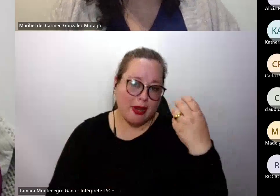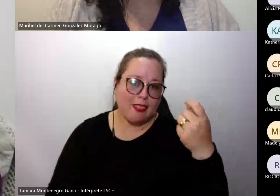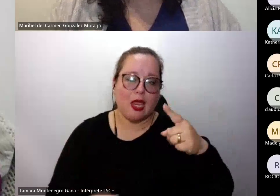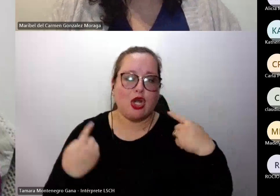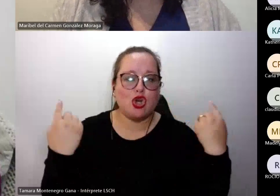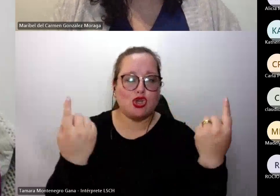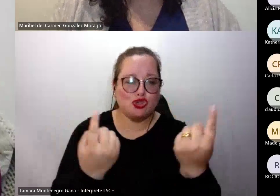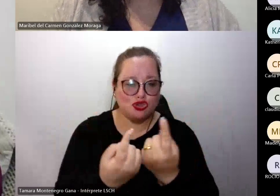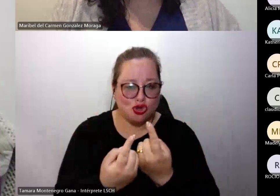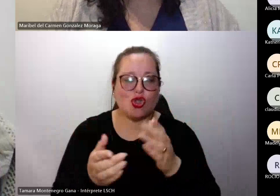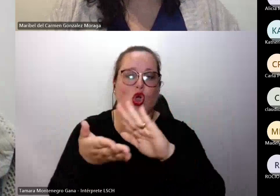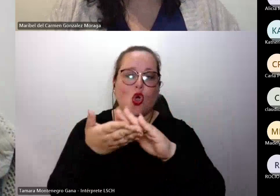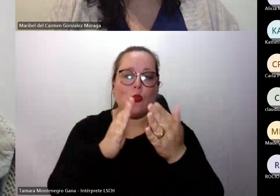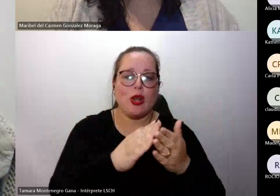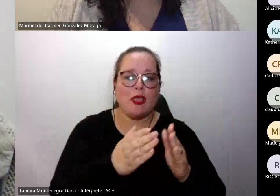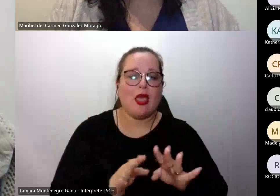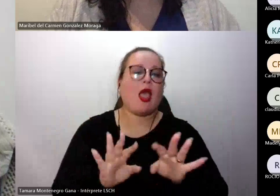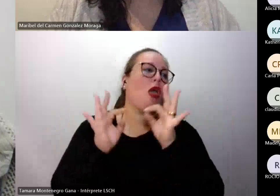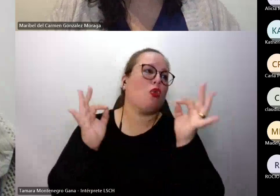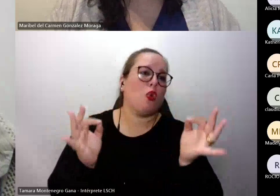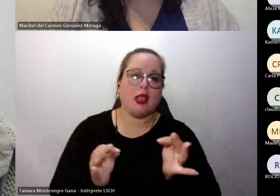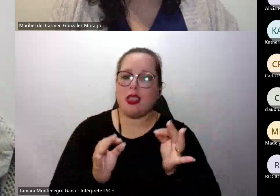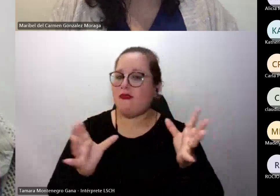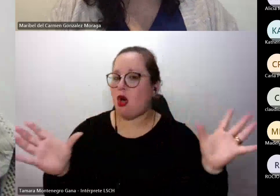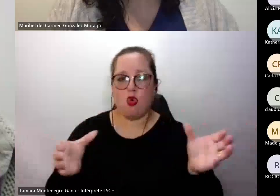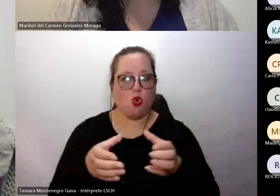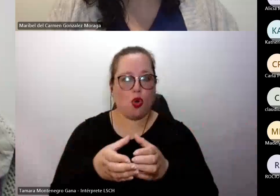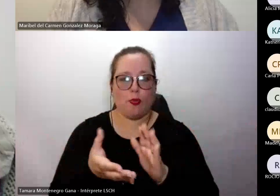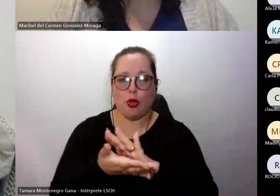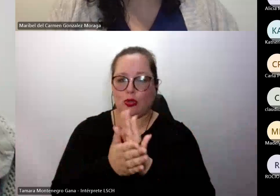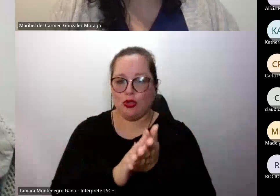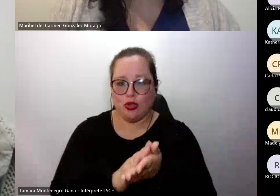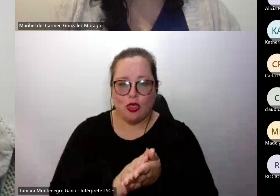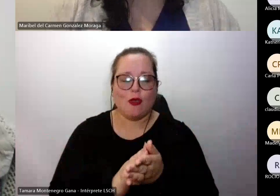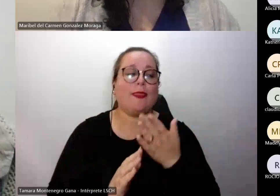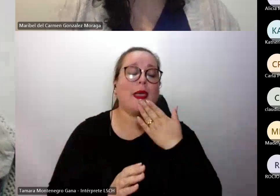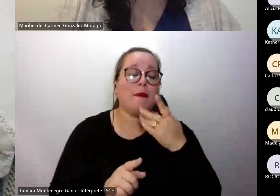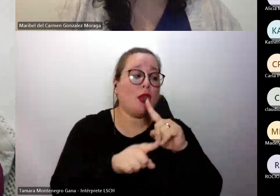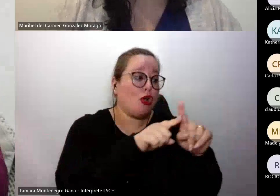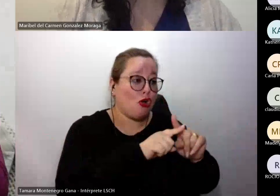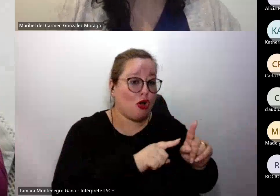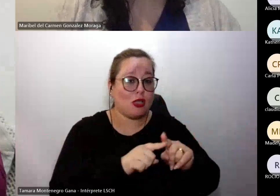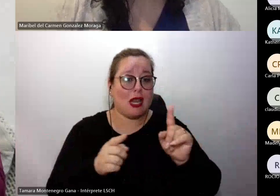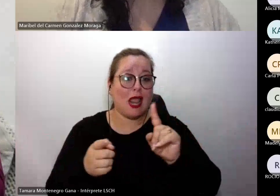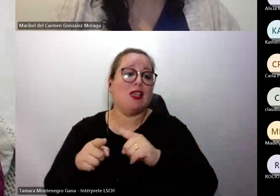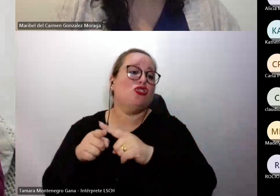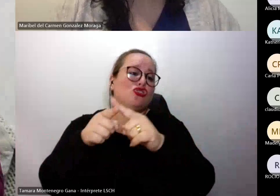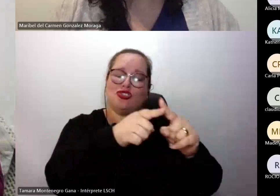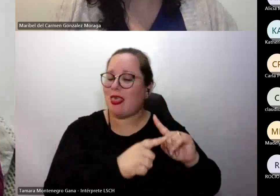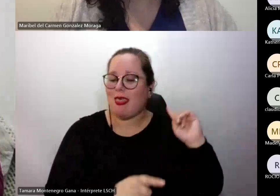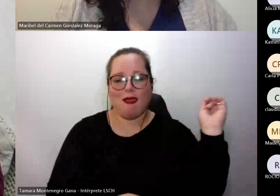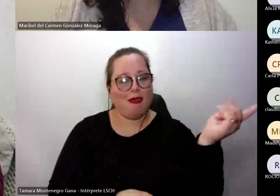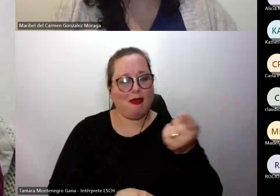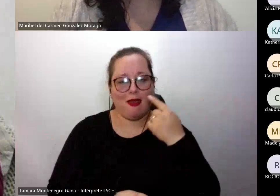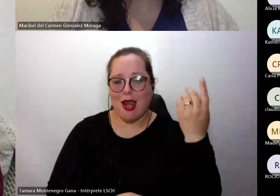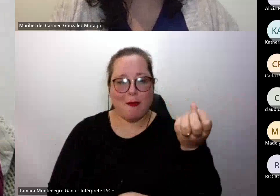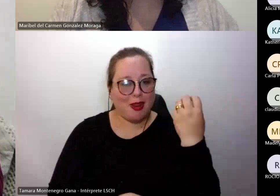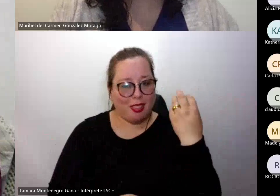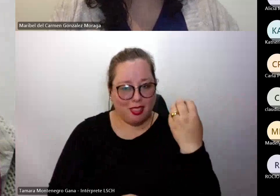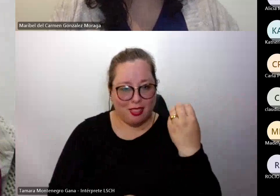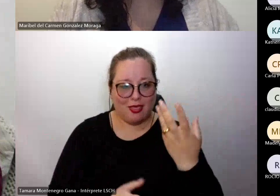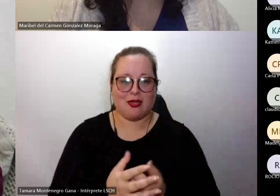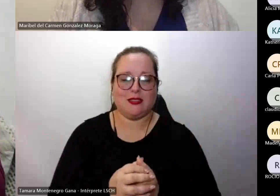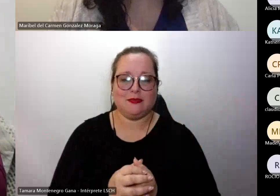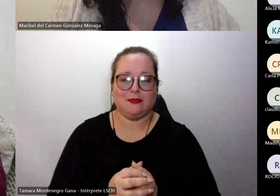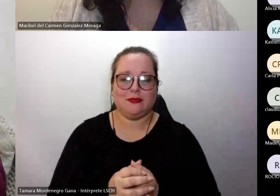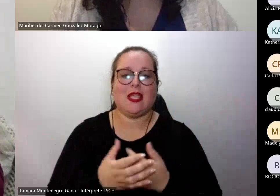las comunidades educativas en su conjunto, aprender el resto, ¿no?, de la sociedad en general. em,